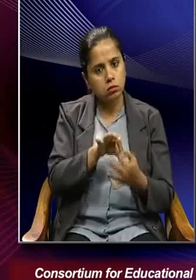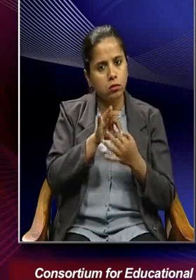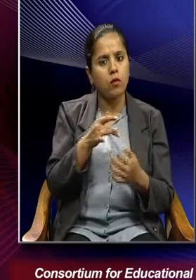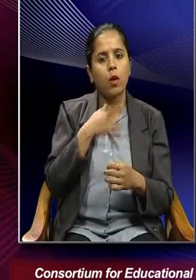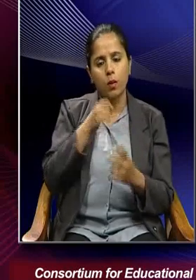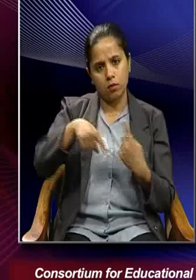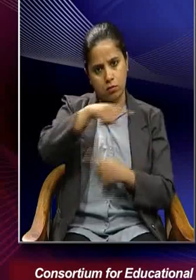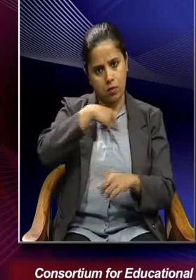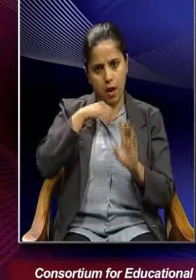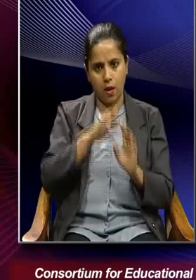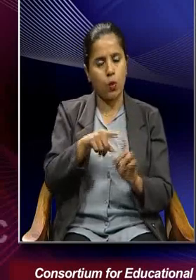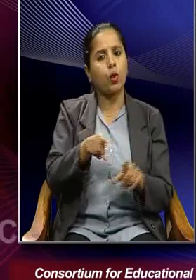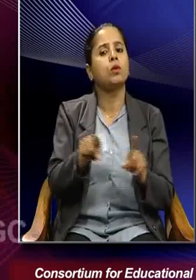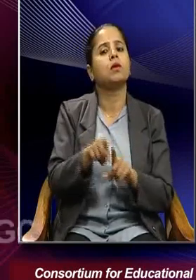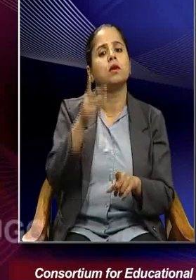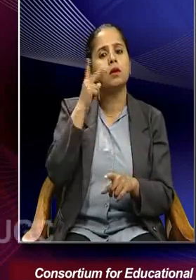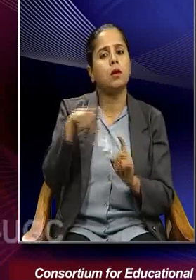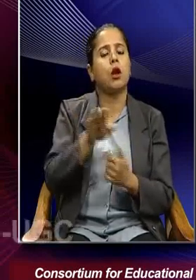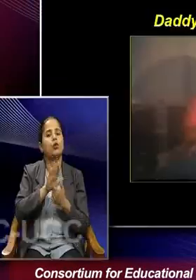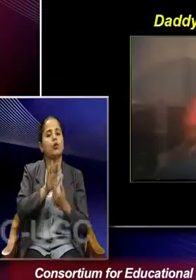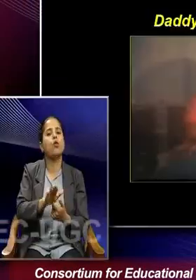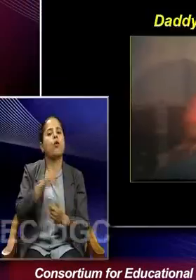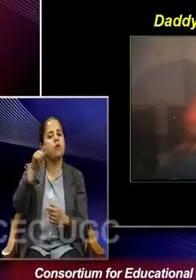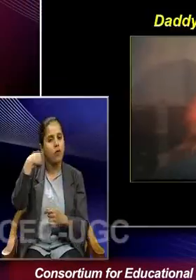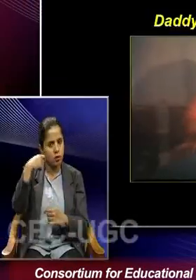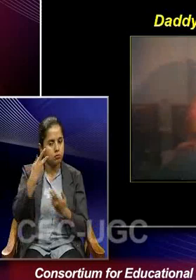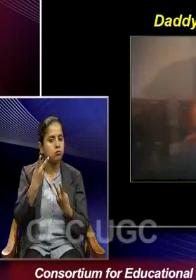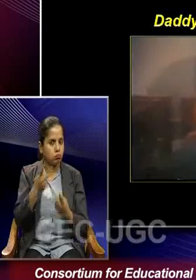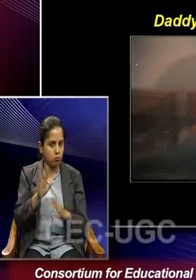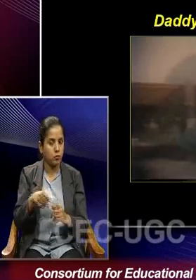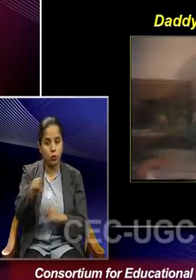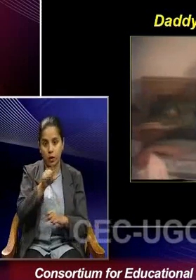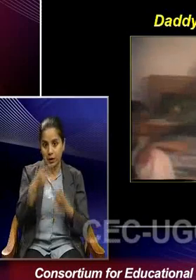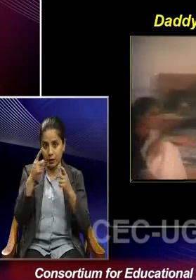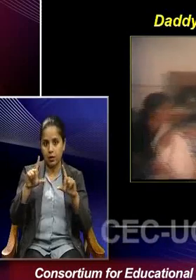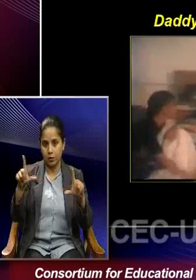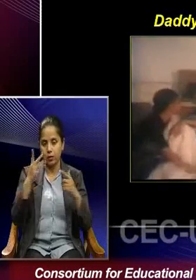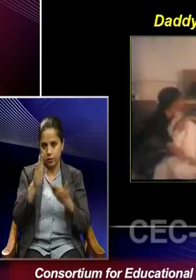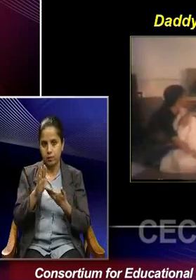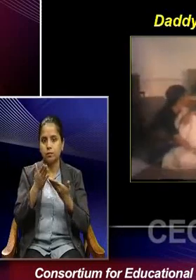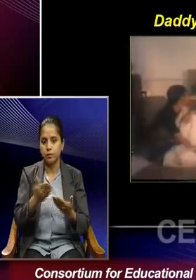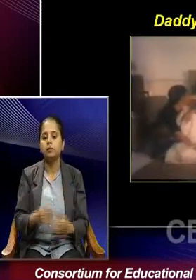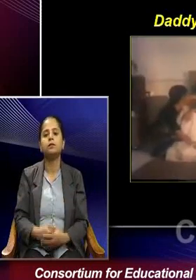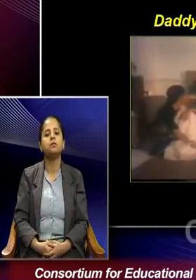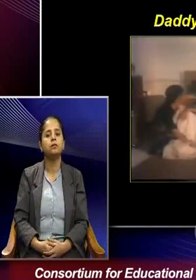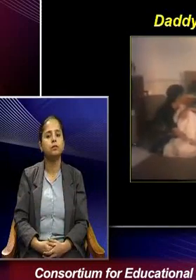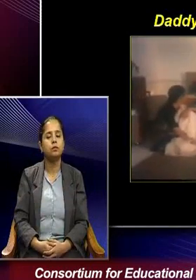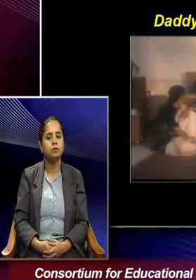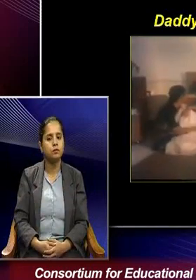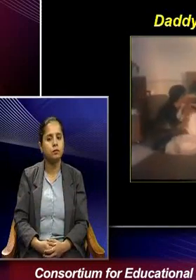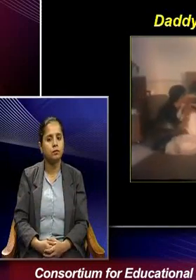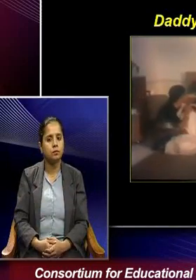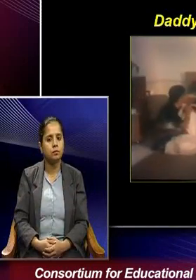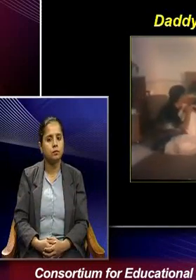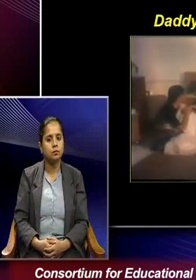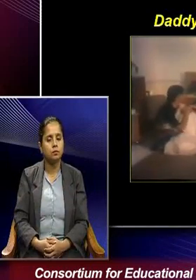them. So that was also being shown in this film. होकर आई You है। can see the clip. कौन कहेगा ये न्यूयॉर्क इलाज कराने गई थी। और तू कितनी